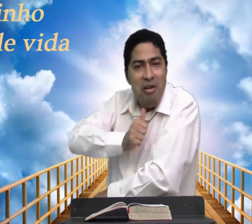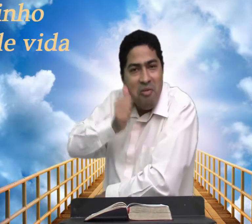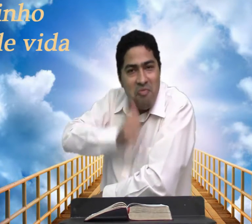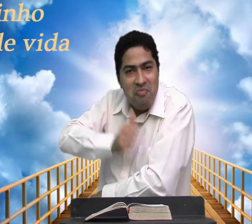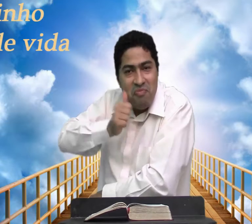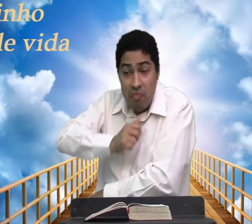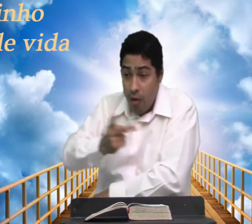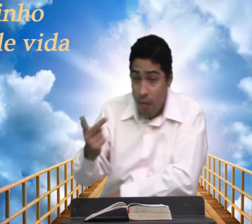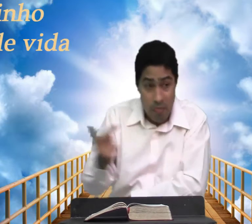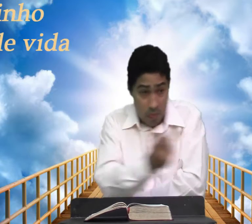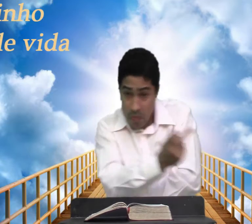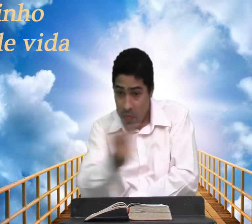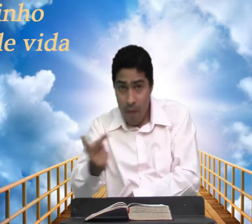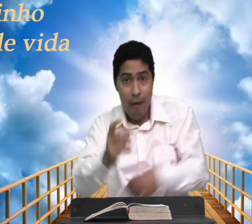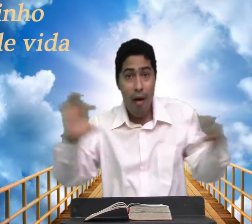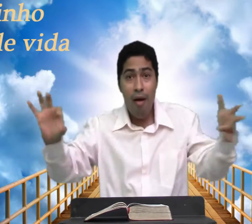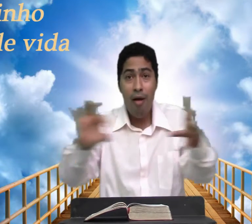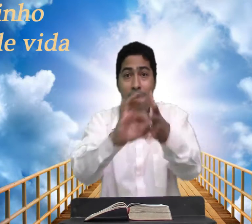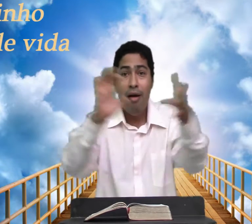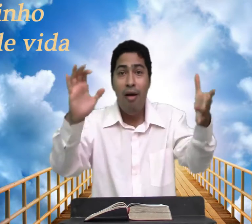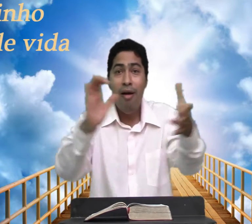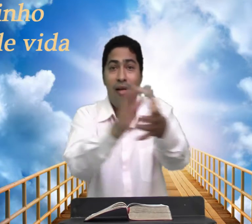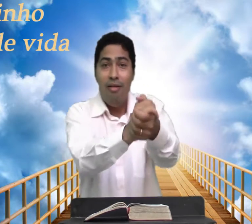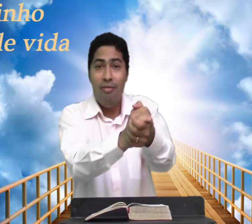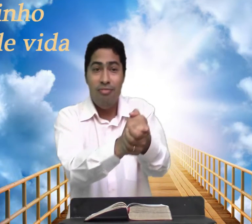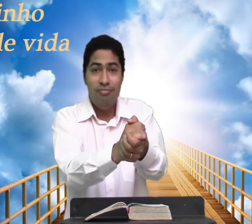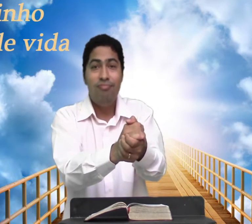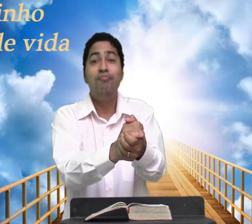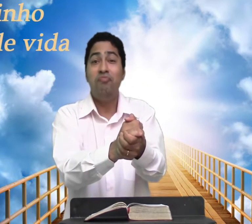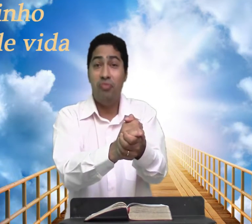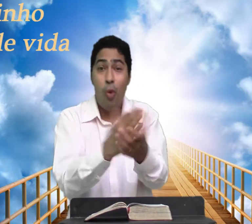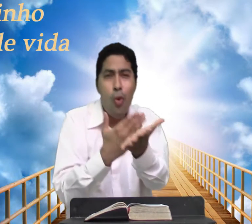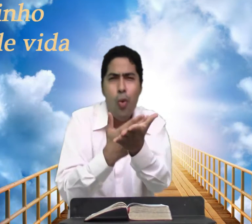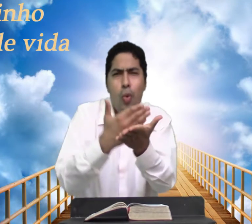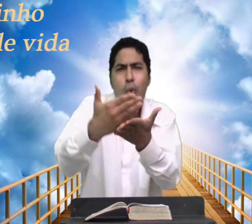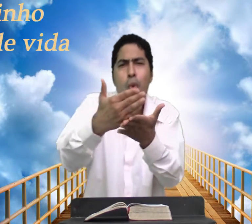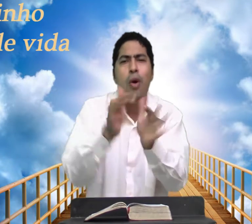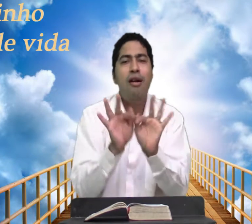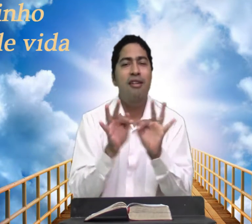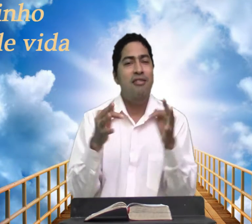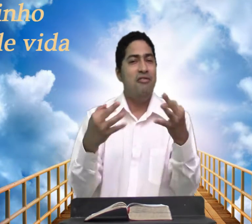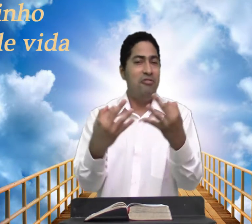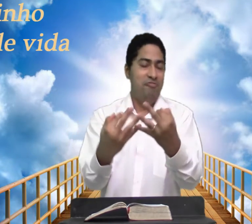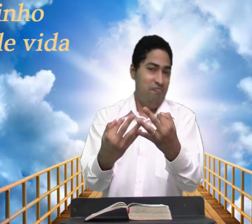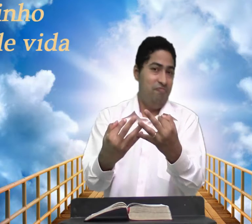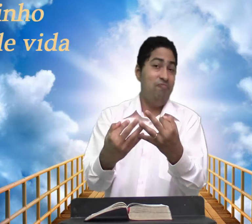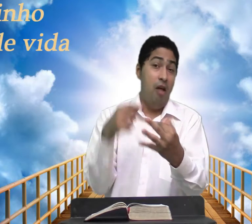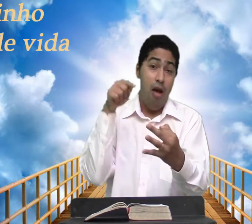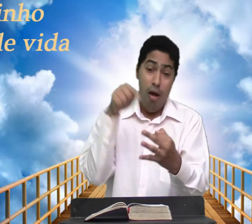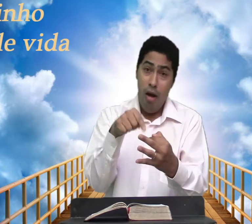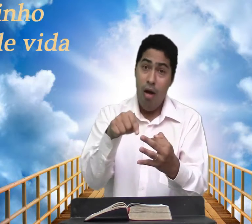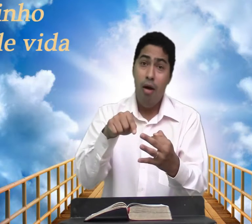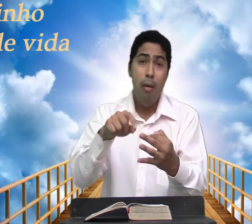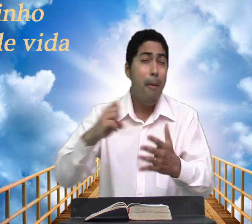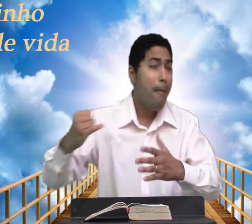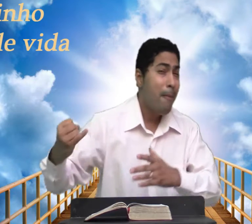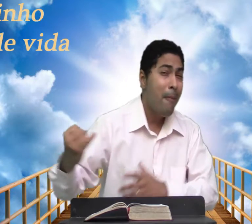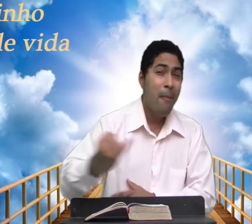E os dois, tanto o homem como a mulher, agora passam a formar uma família, né? E aí começa uma